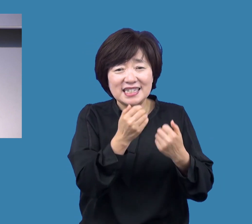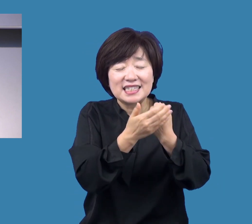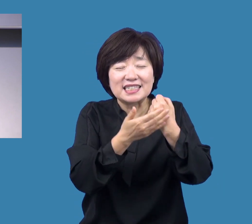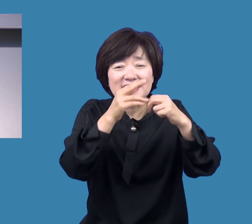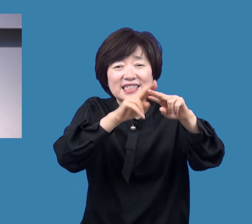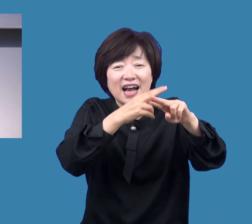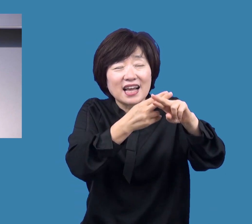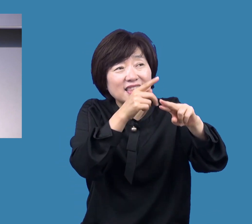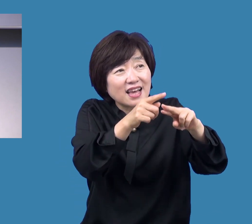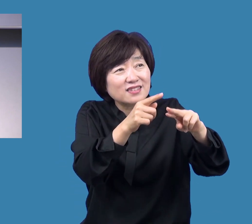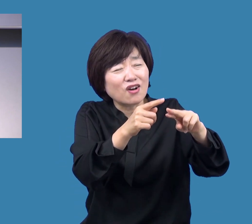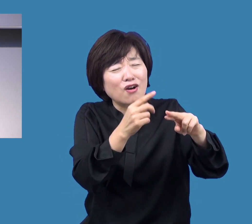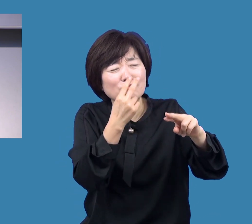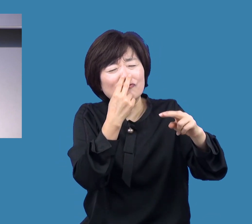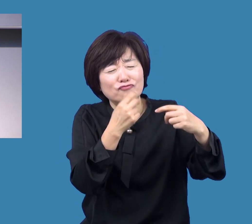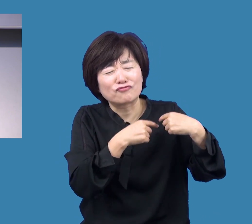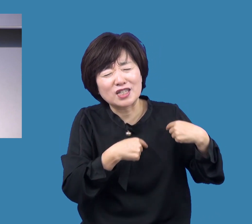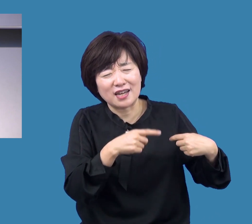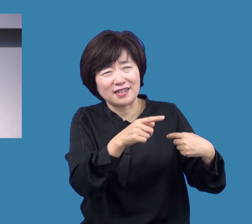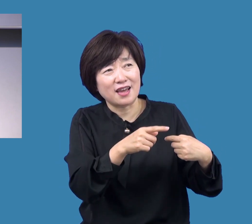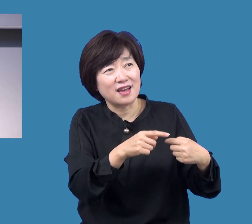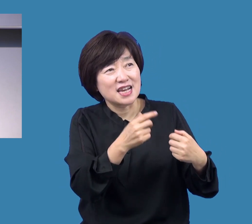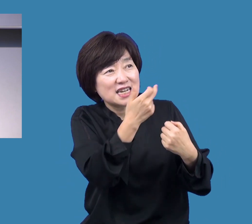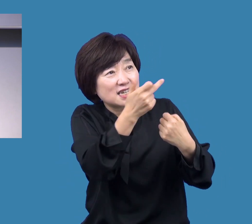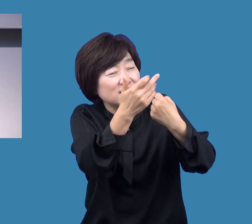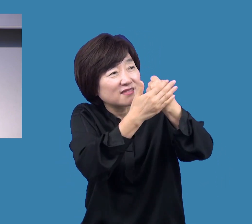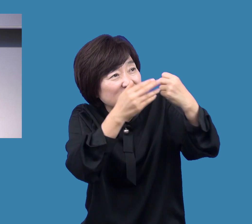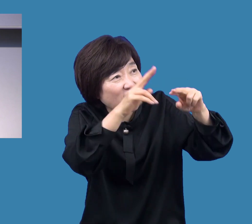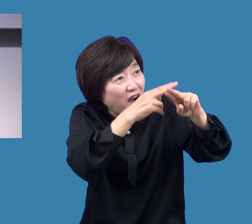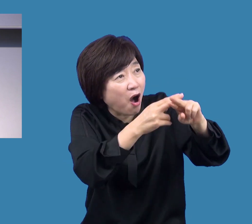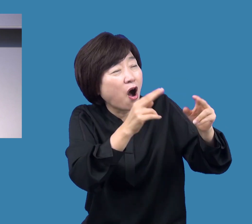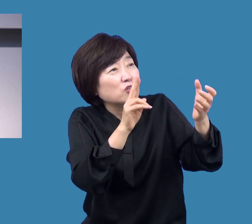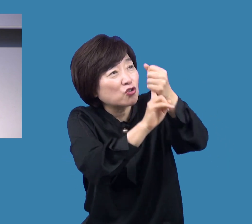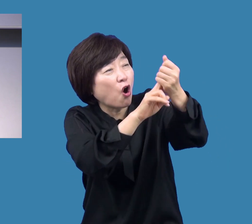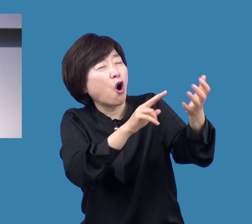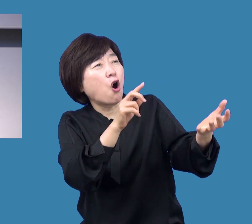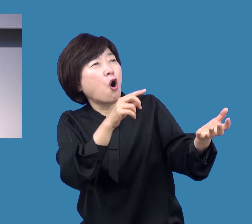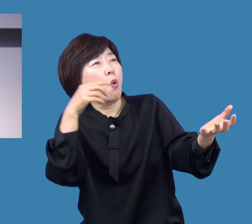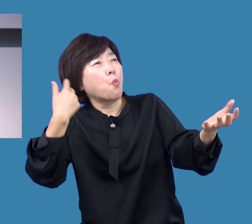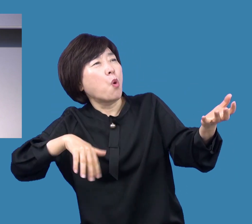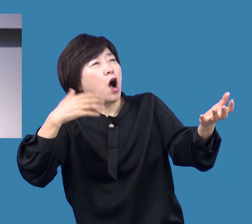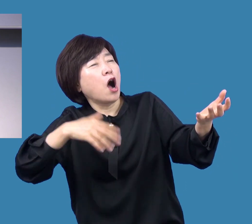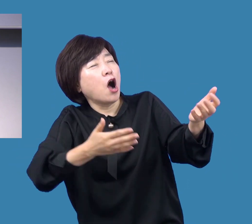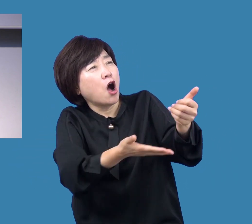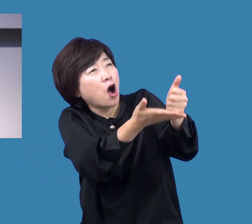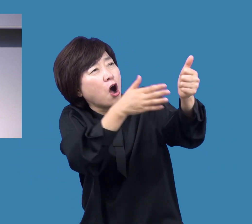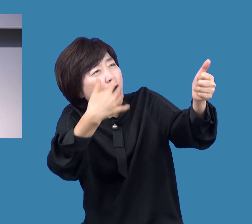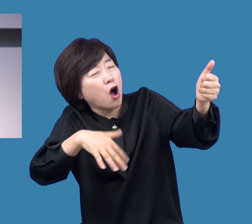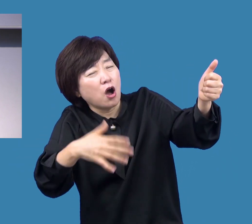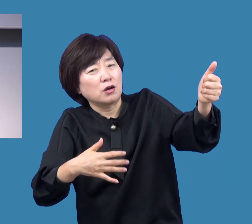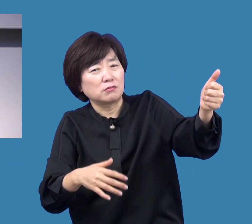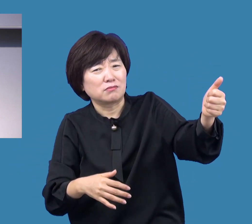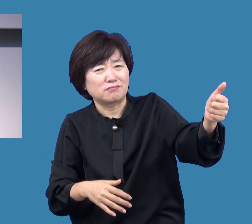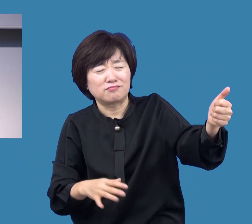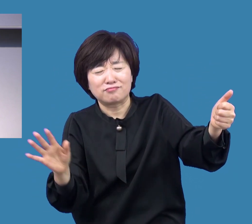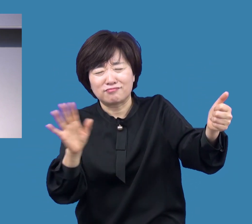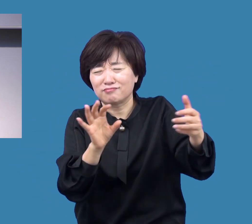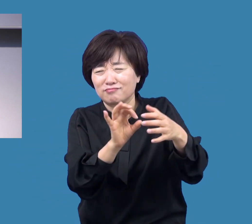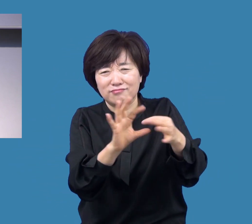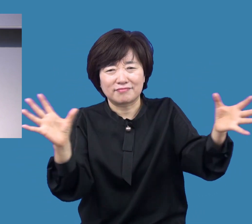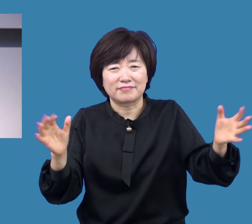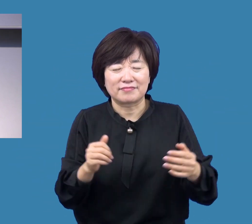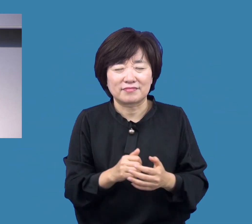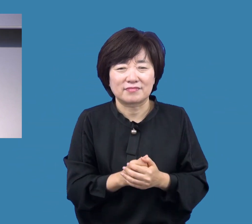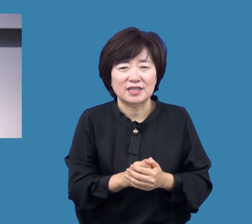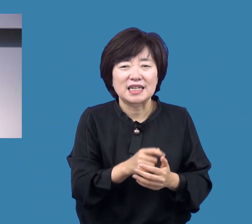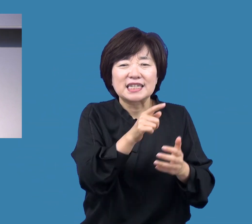드러나는 큰 은사가 있으면은 뭐 대단한 사람인 것처럼 자기도 으스대고 주변에서도 그렇게 인식을 하고, 천만에 이건 아무 상관이 없어. 그냥